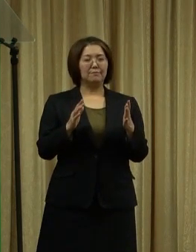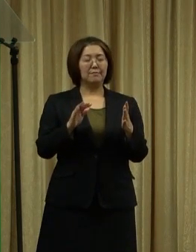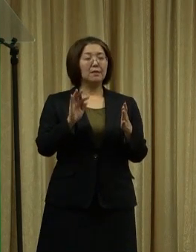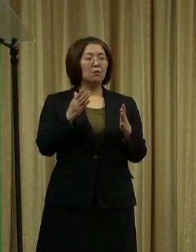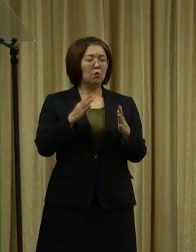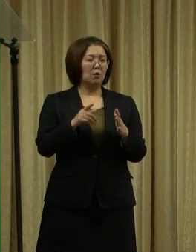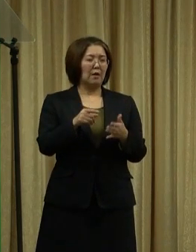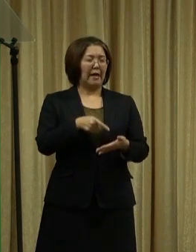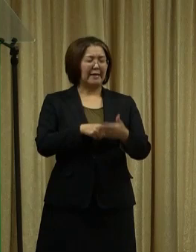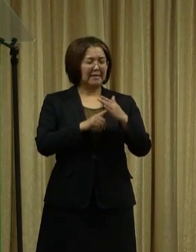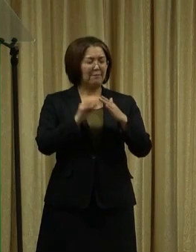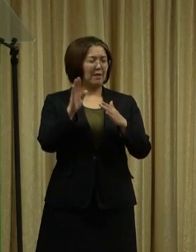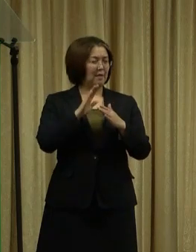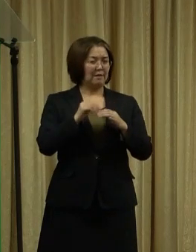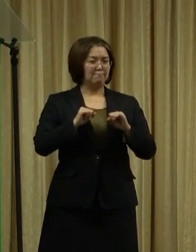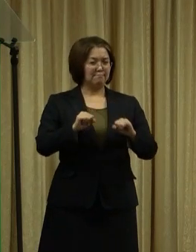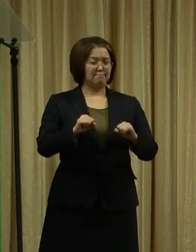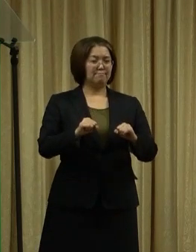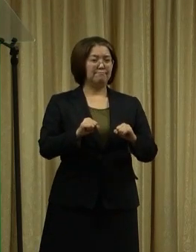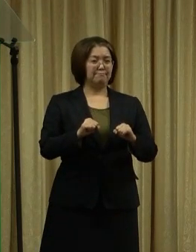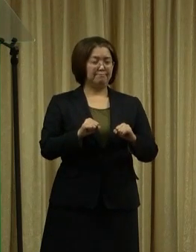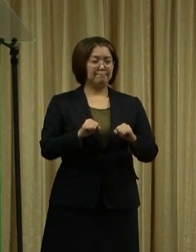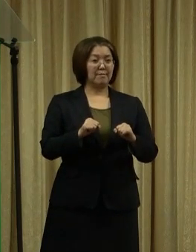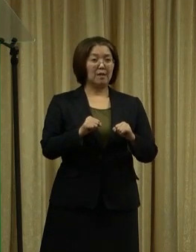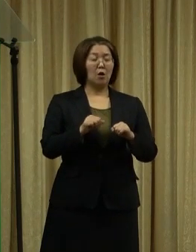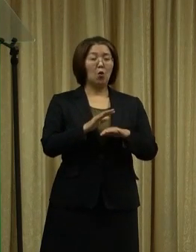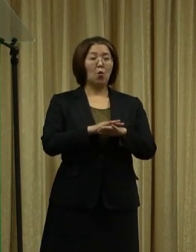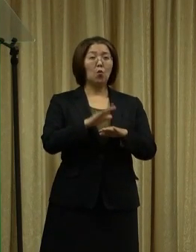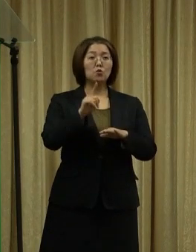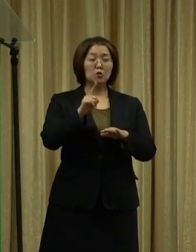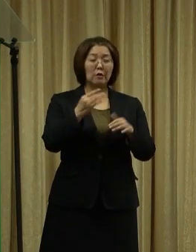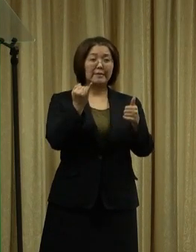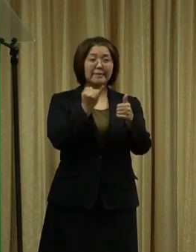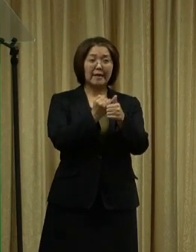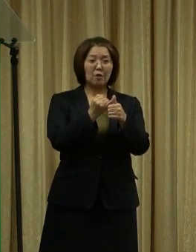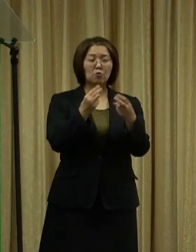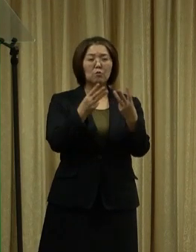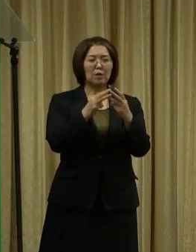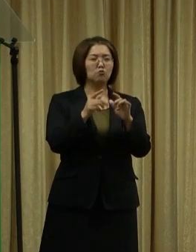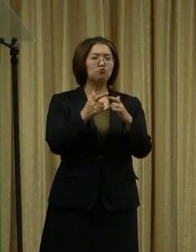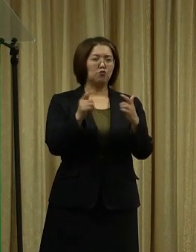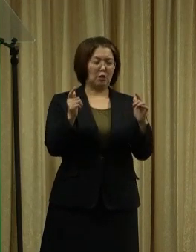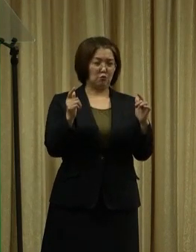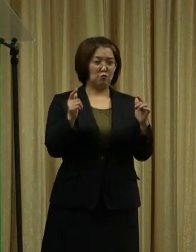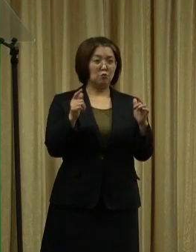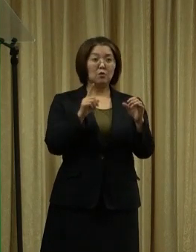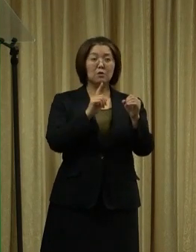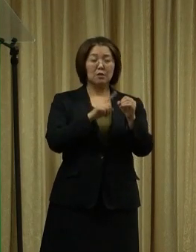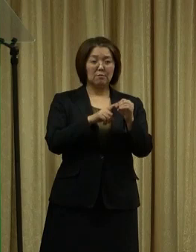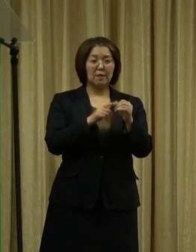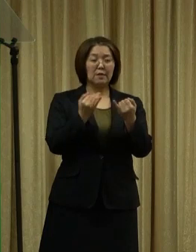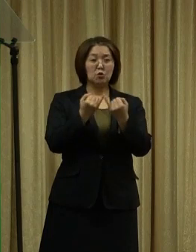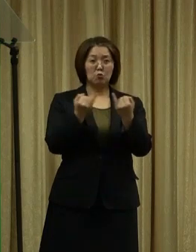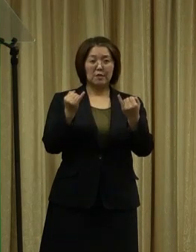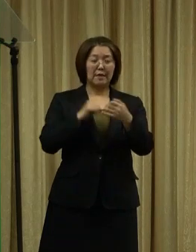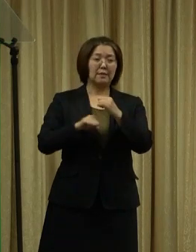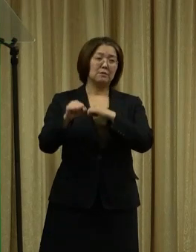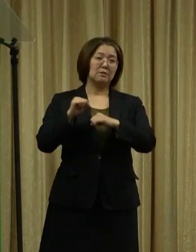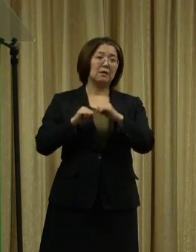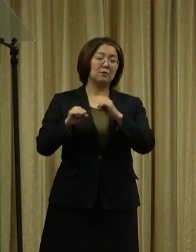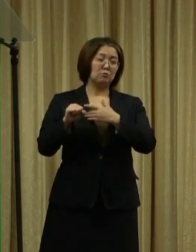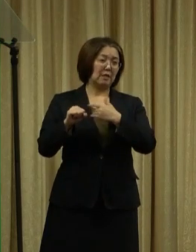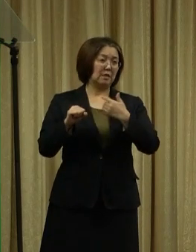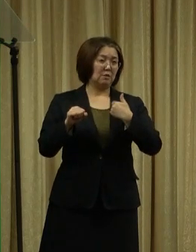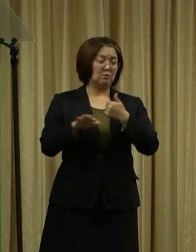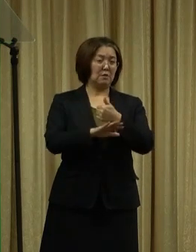めずにやっていくということ、その中の一つにその結婚数を増やしていく、そのために、女性の活躍でき